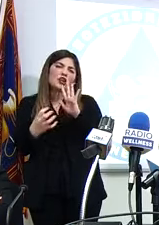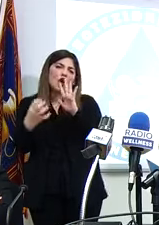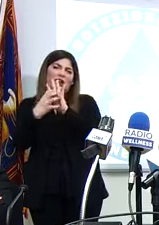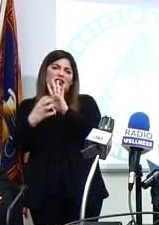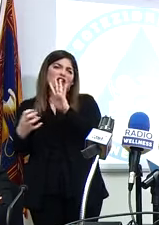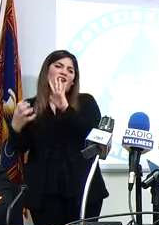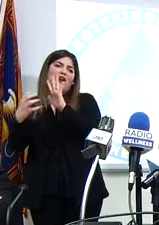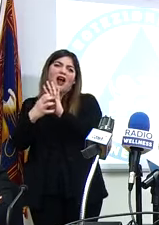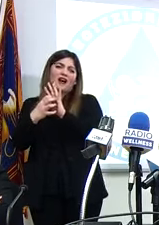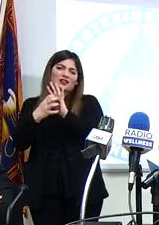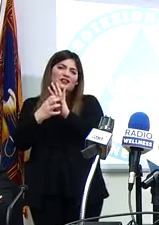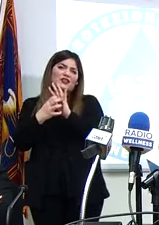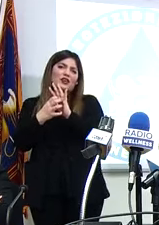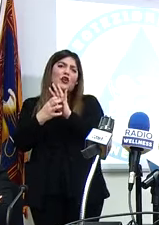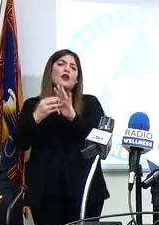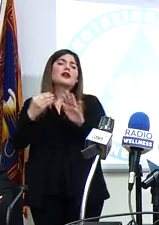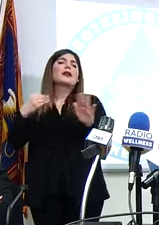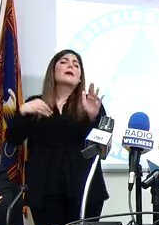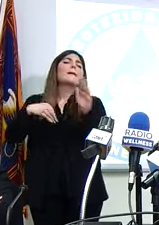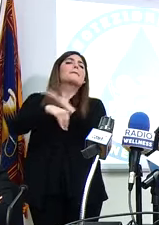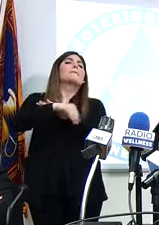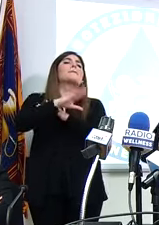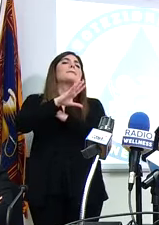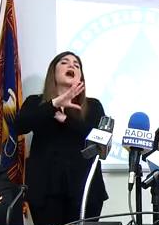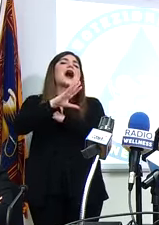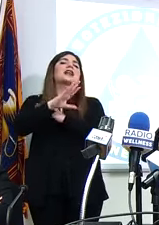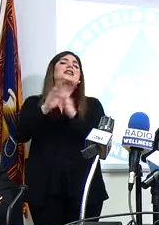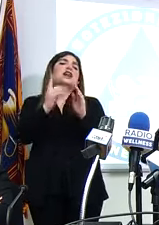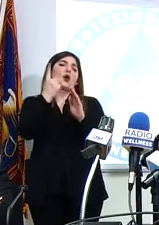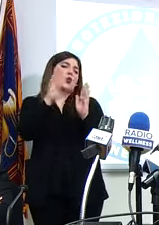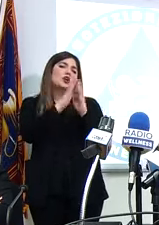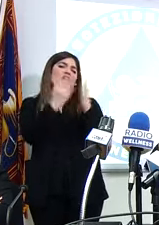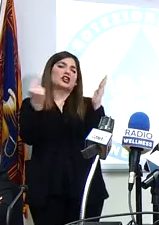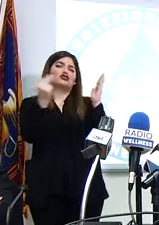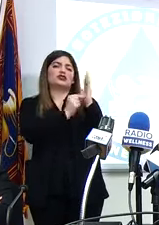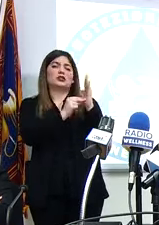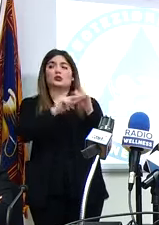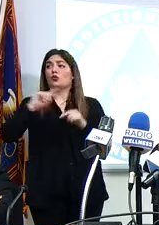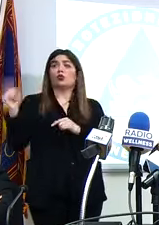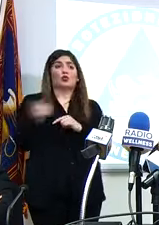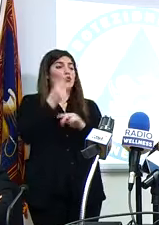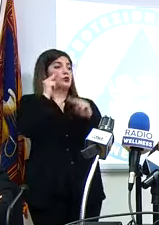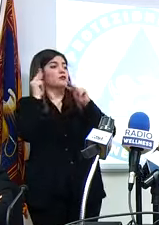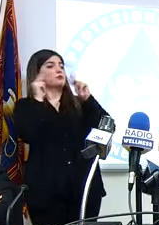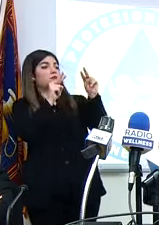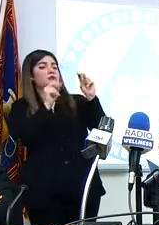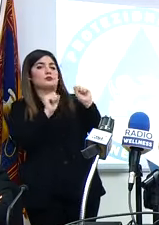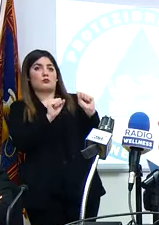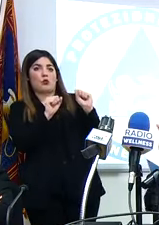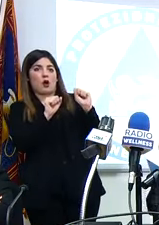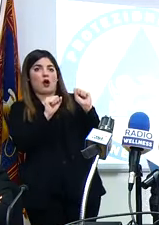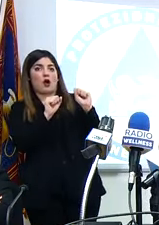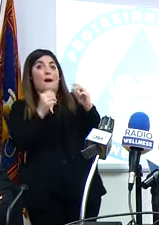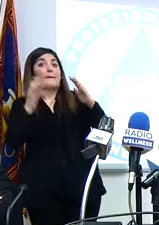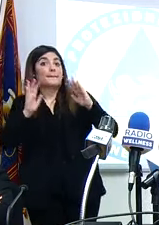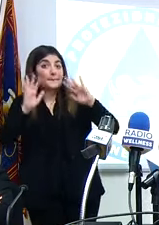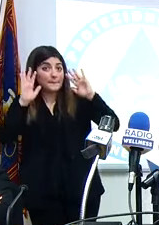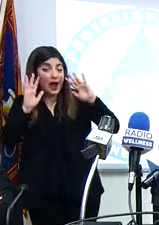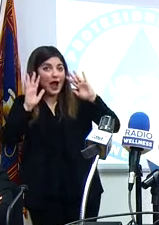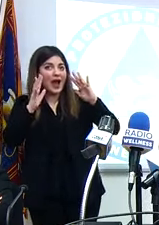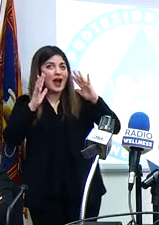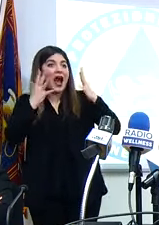cioè vengono inviate su un registro, tutti le possono guardare, e però non sono